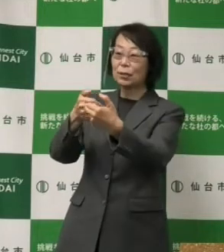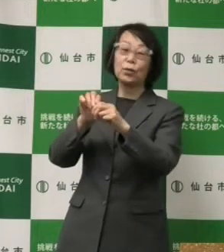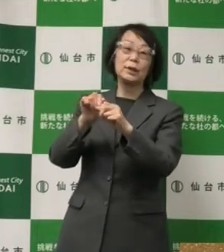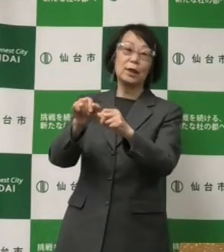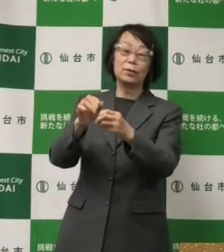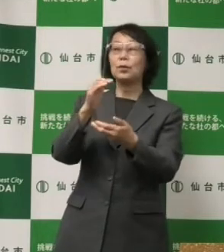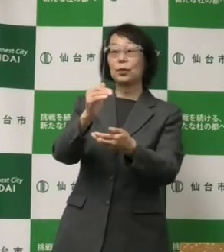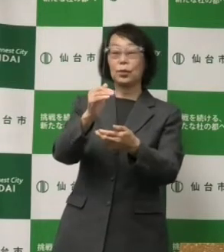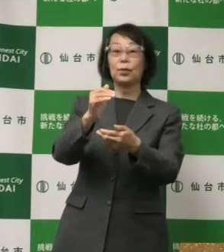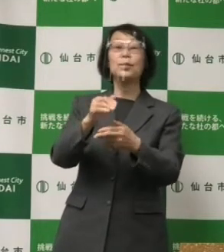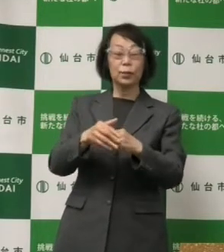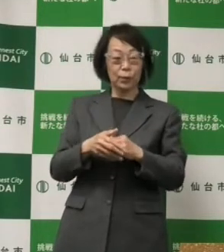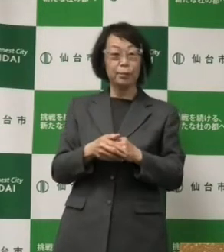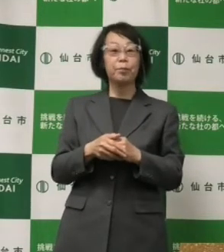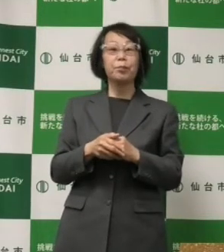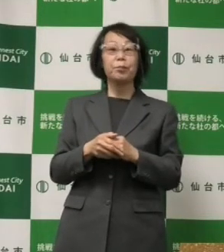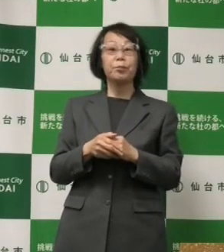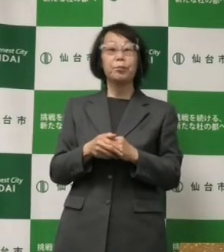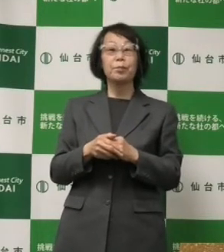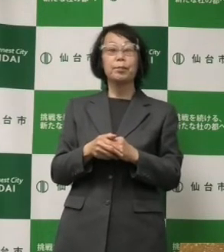いたということです。